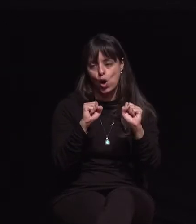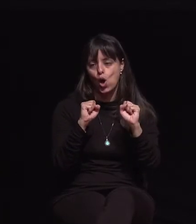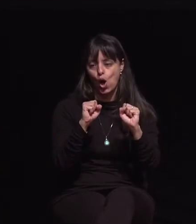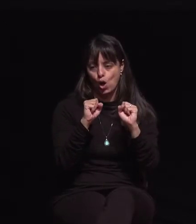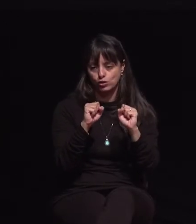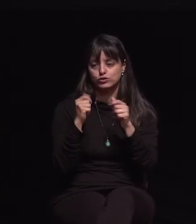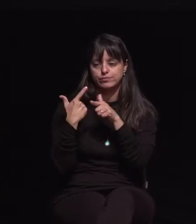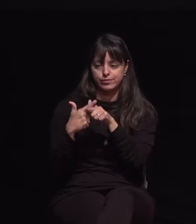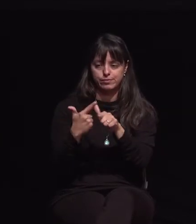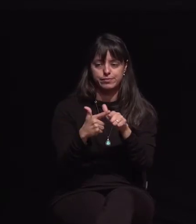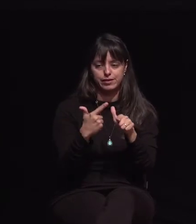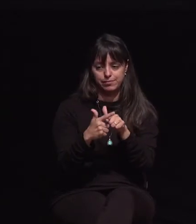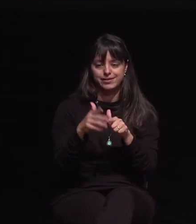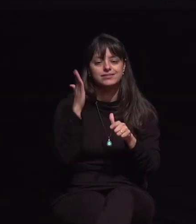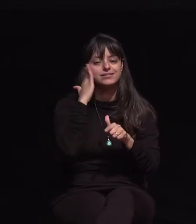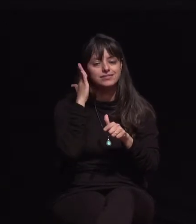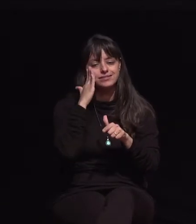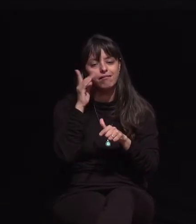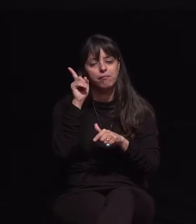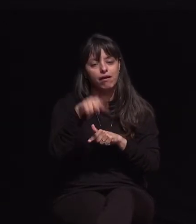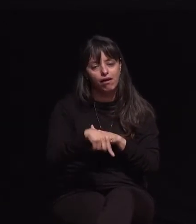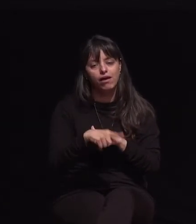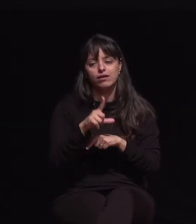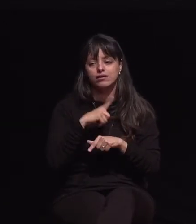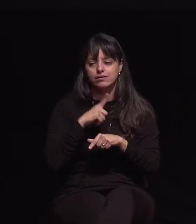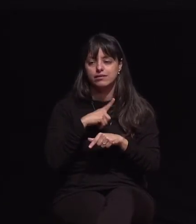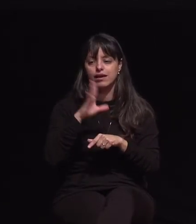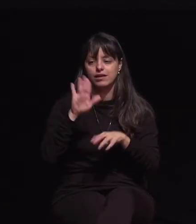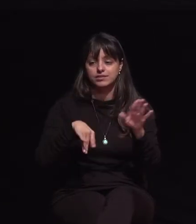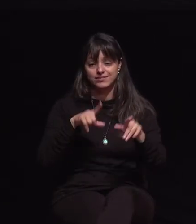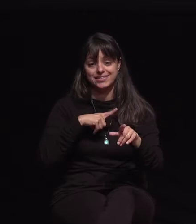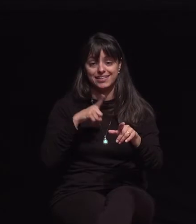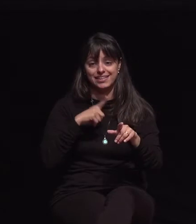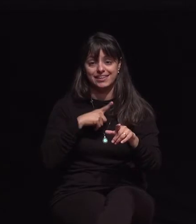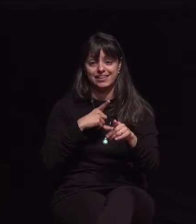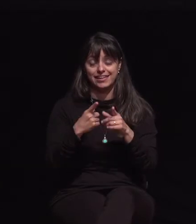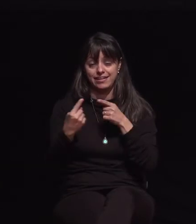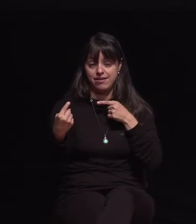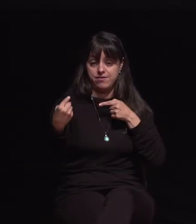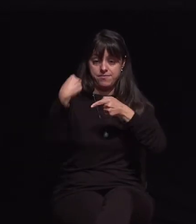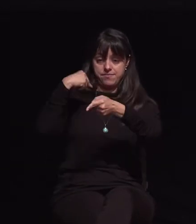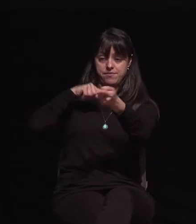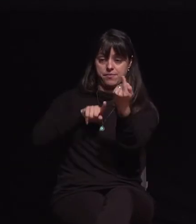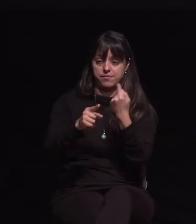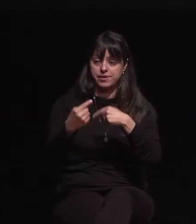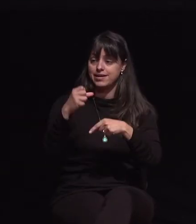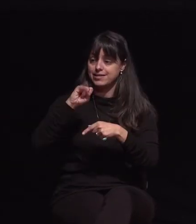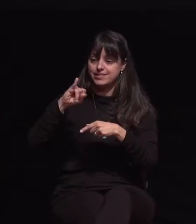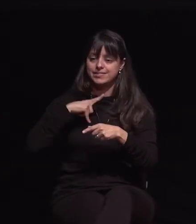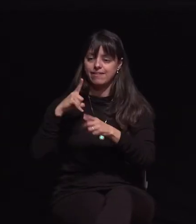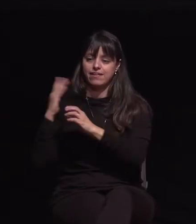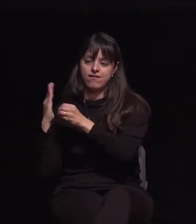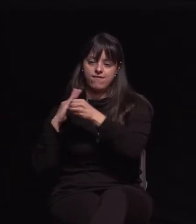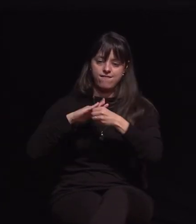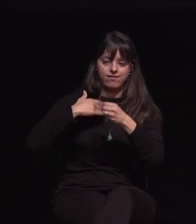que é dialético a coisa, né? Eles apertam de cá, nós saímos de lá, né? Eu acho que tem